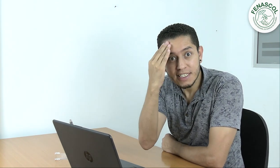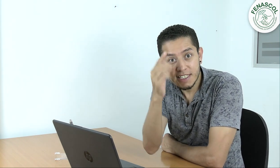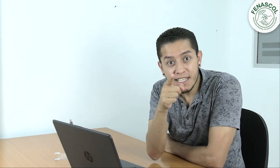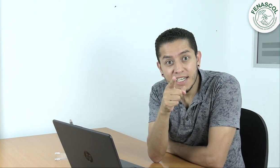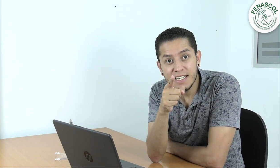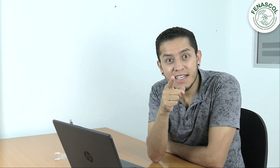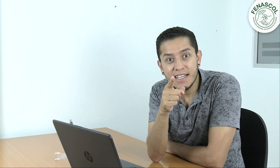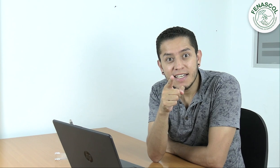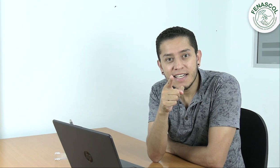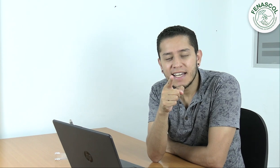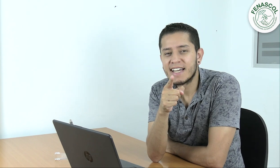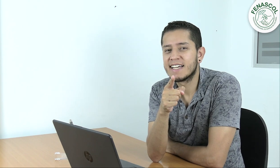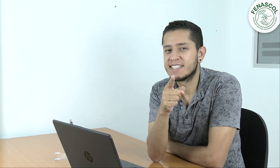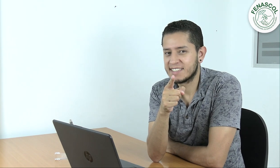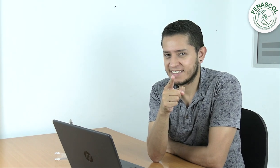¿Tú sabes?